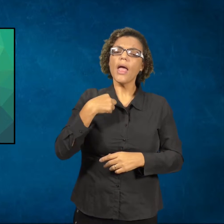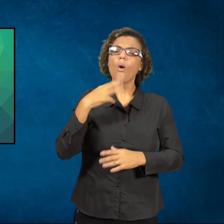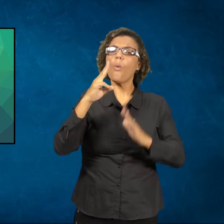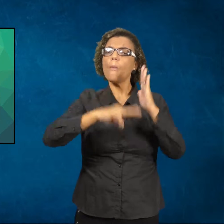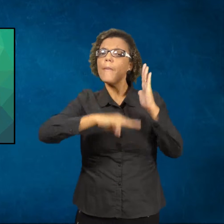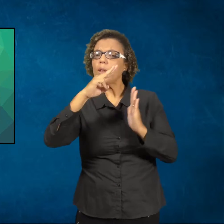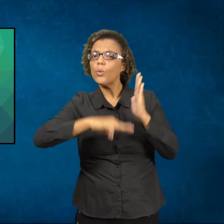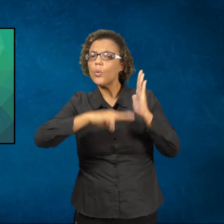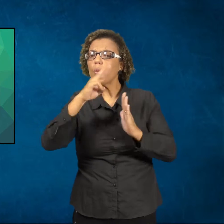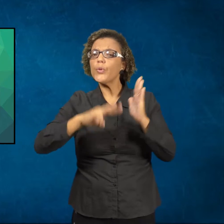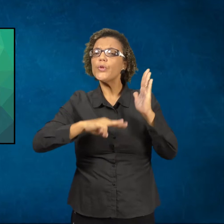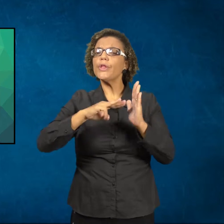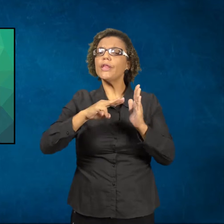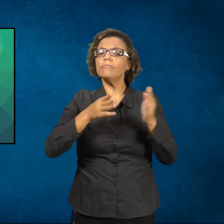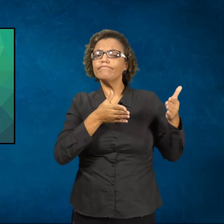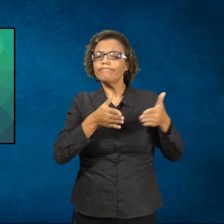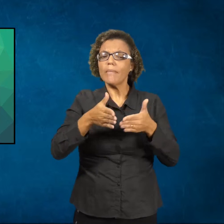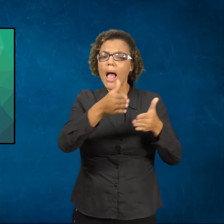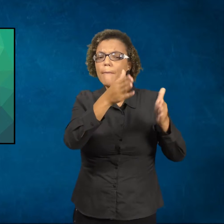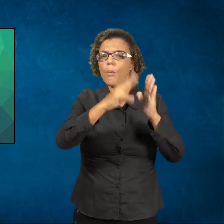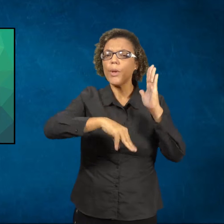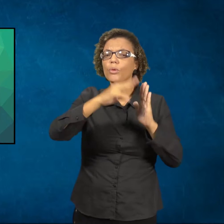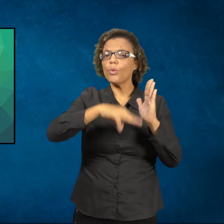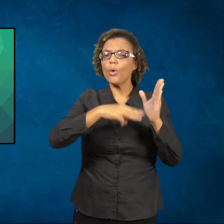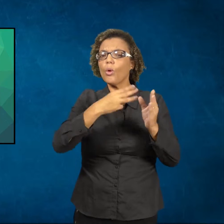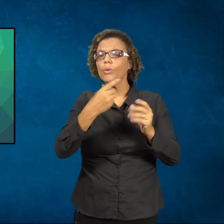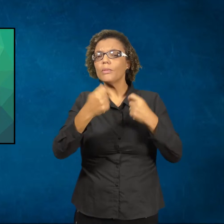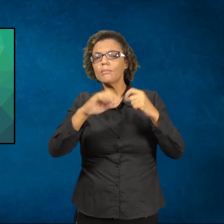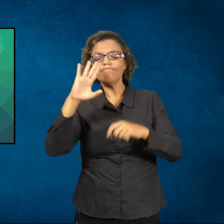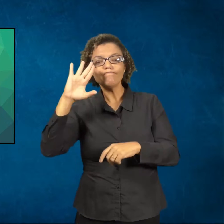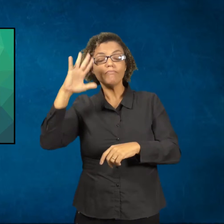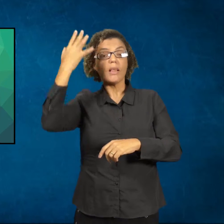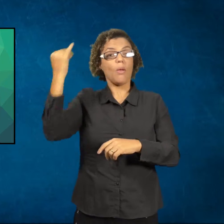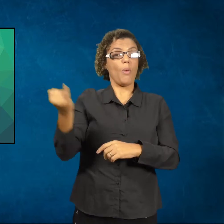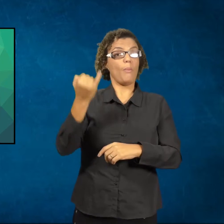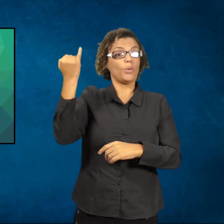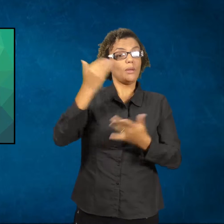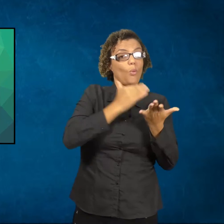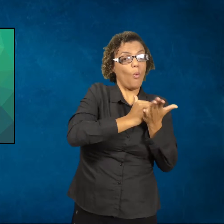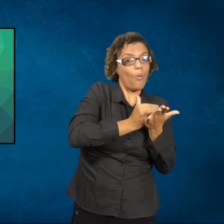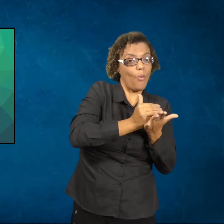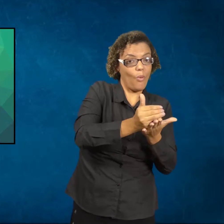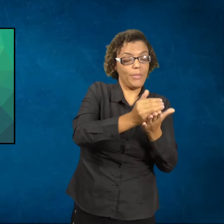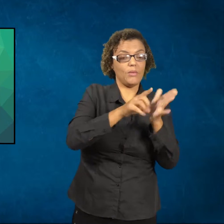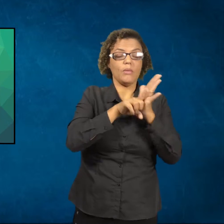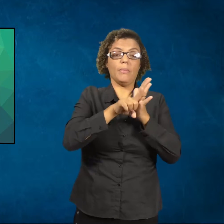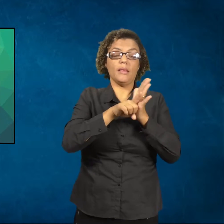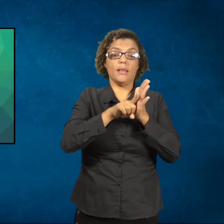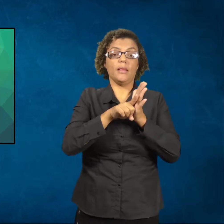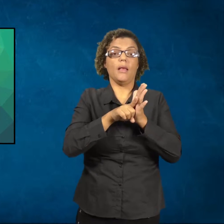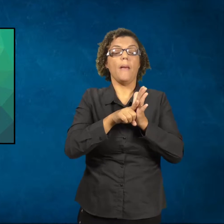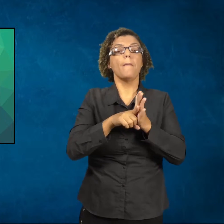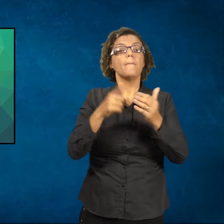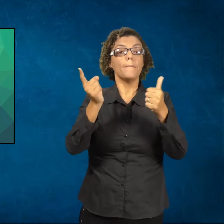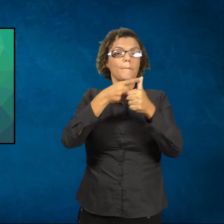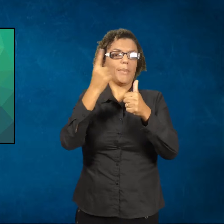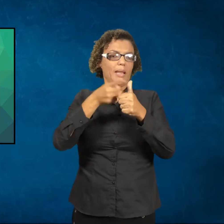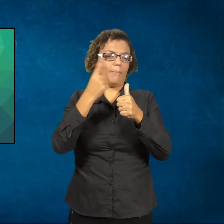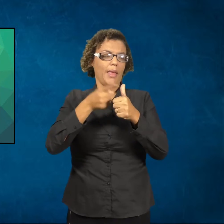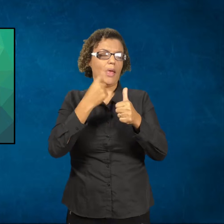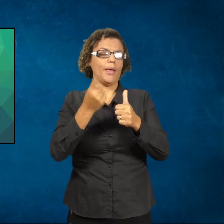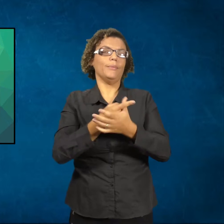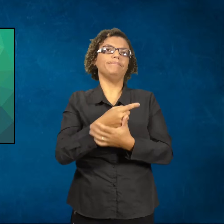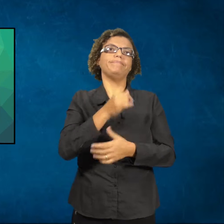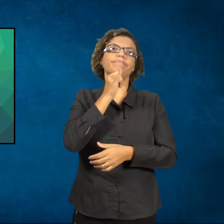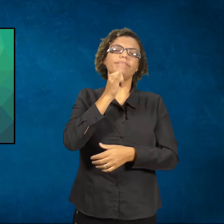de tomar algumas decisões muito importantes desde o início. Primeiro, quando a gente pega um